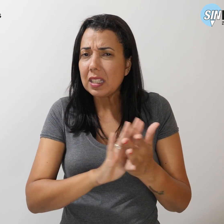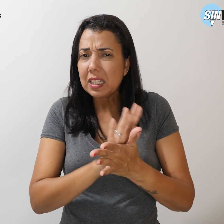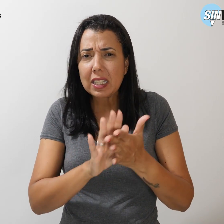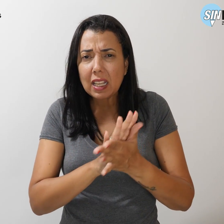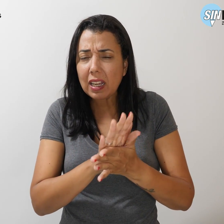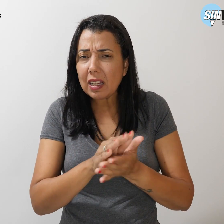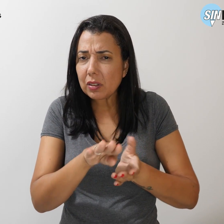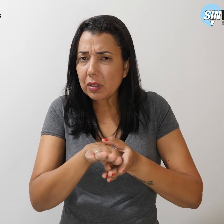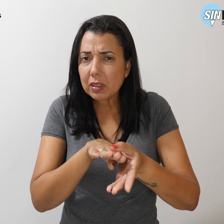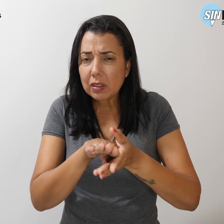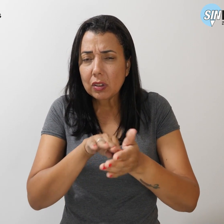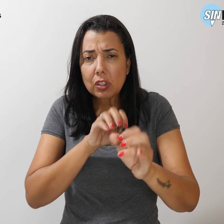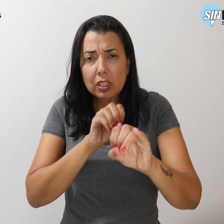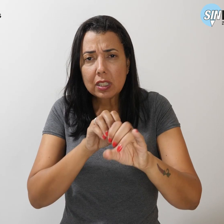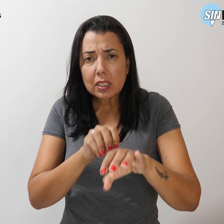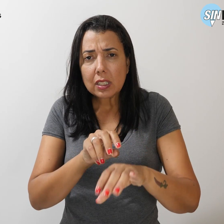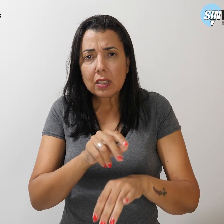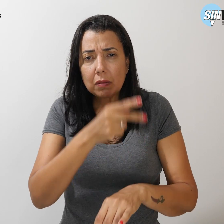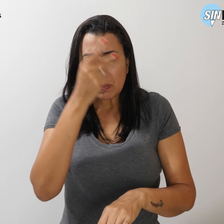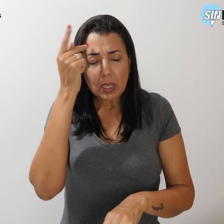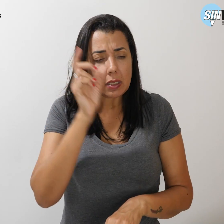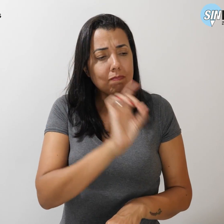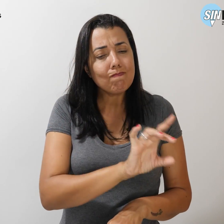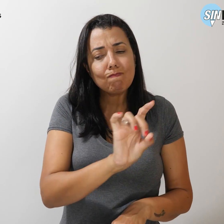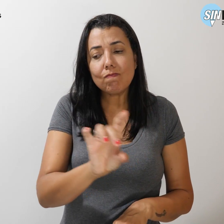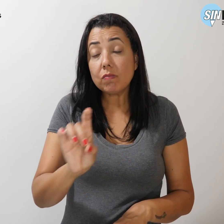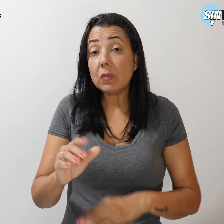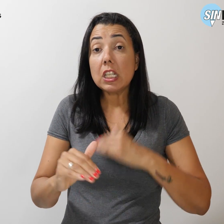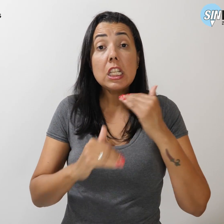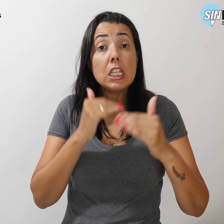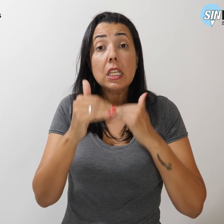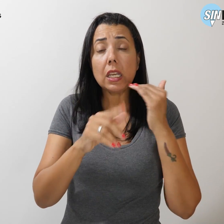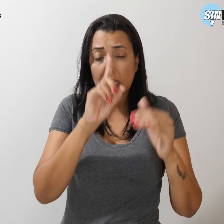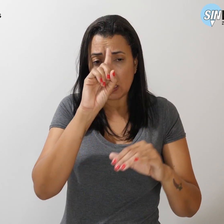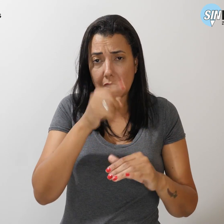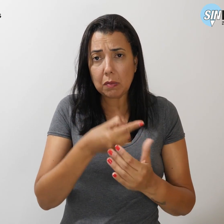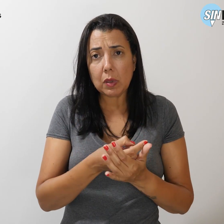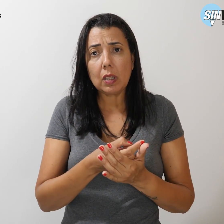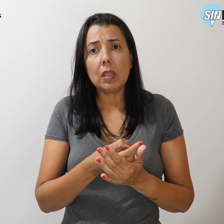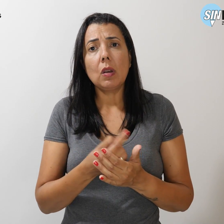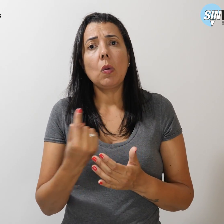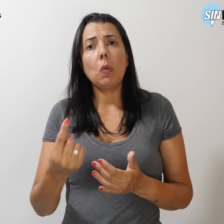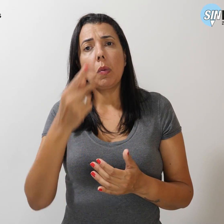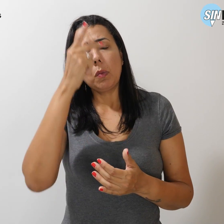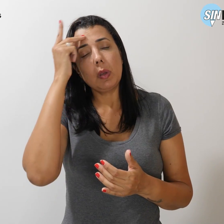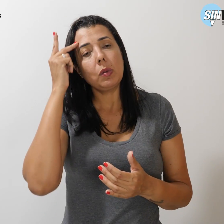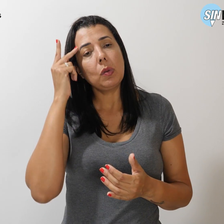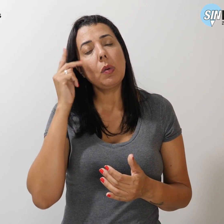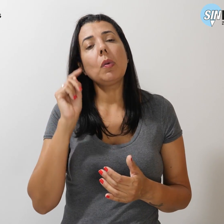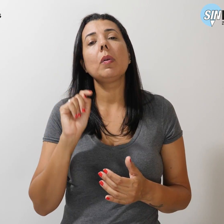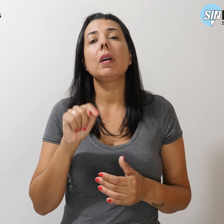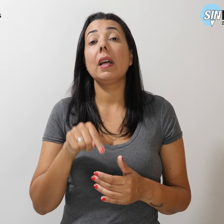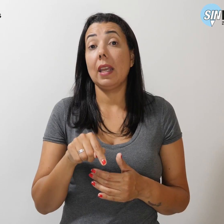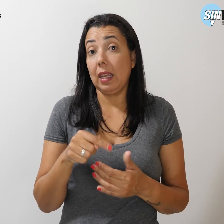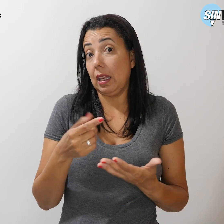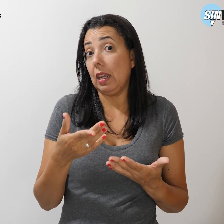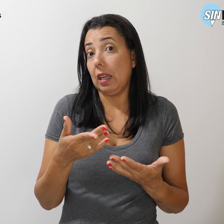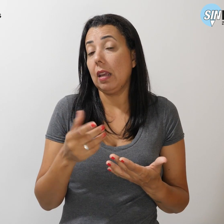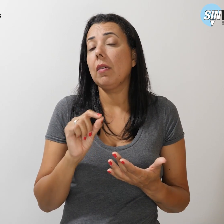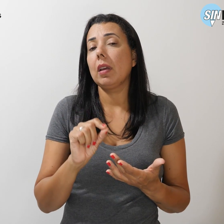orientação sexual das pessoas. Ninguém determina o que uma pessoa é. Isso cabe a